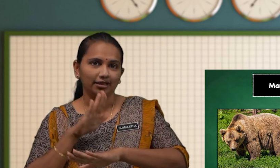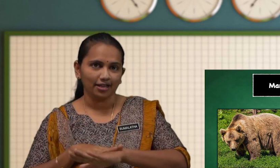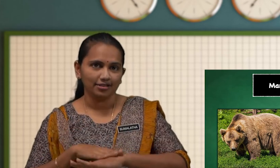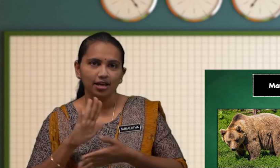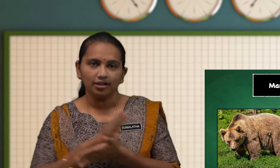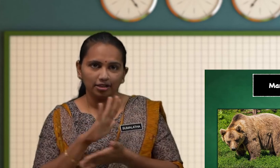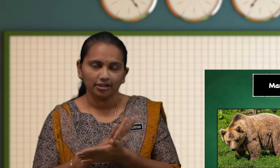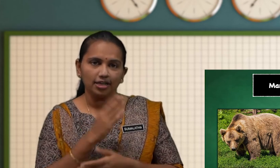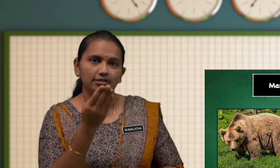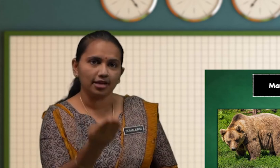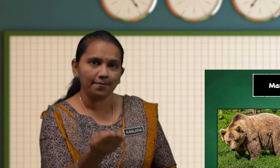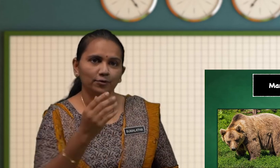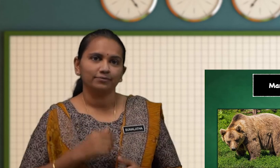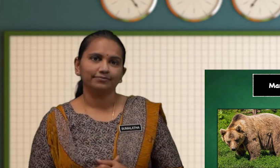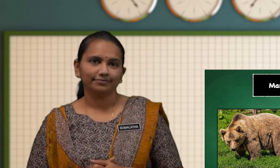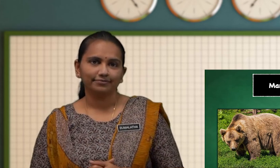Atas Kertas Kamu